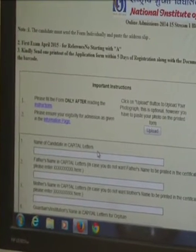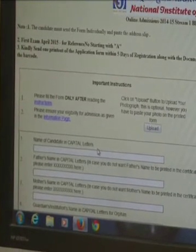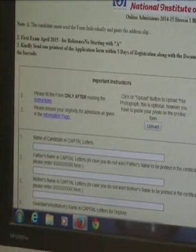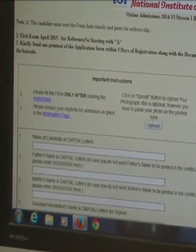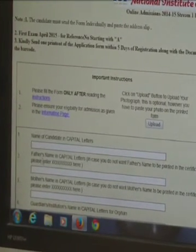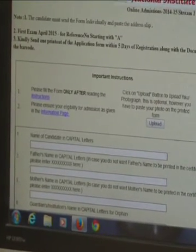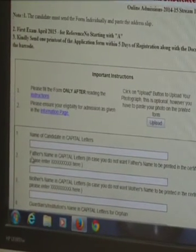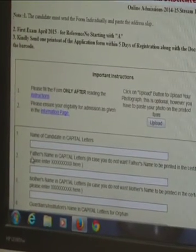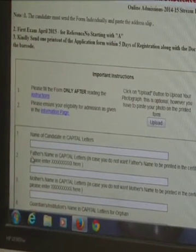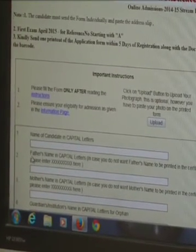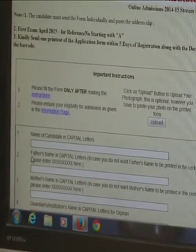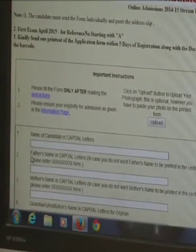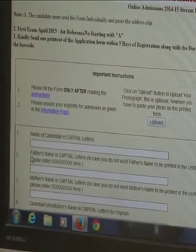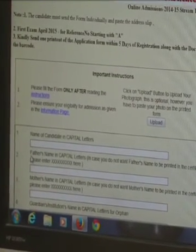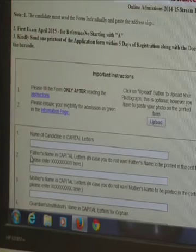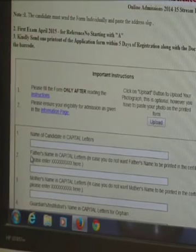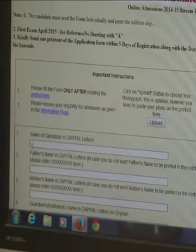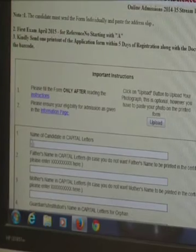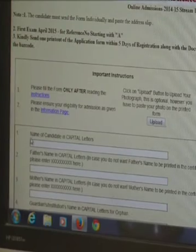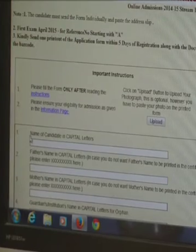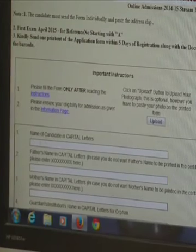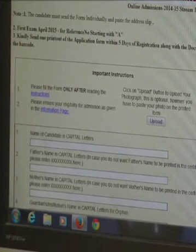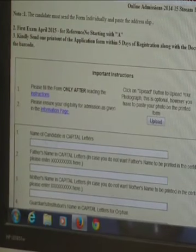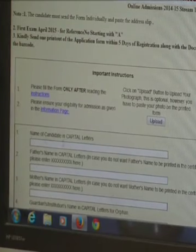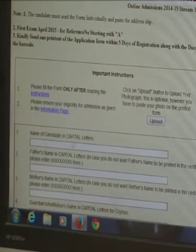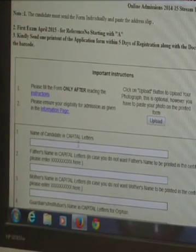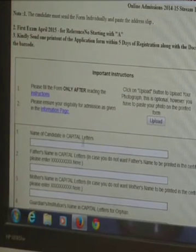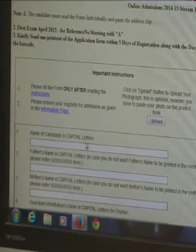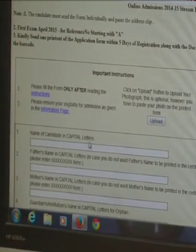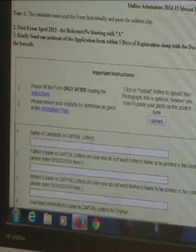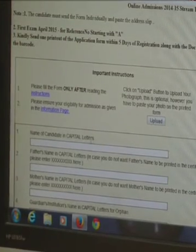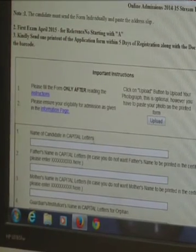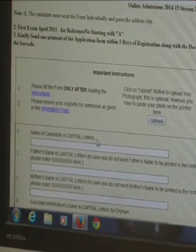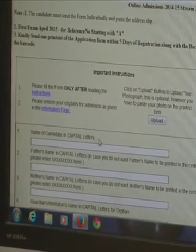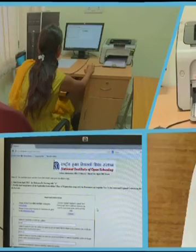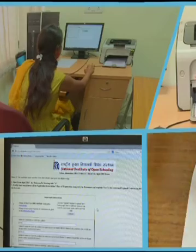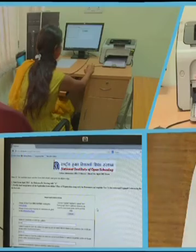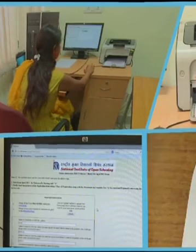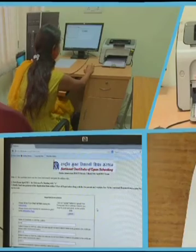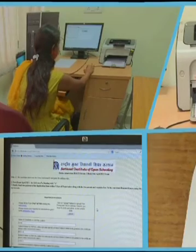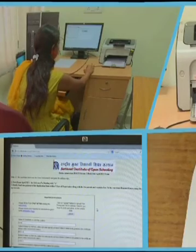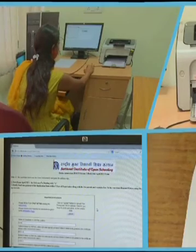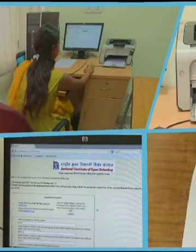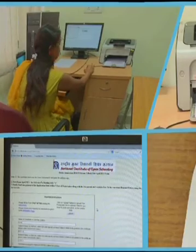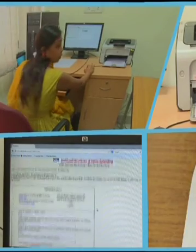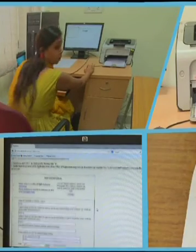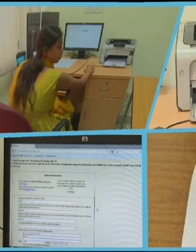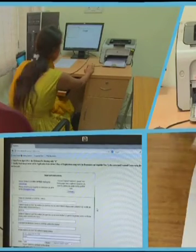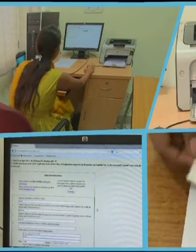पंजीकरण के बाद लॉगिन करने पर ऑनलाइन प्रवेश हेतु आवेदन पत्र खुलेगा। आवेदन पत्र को